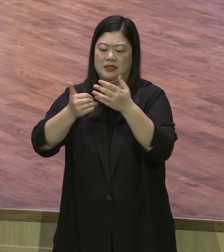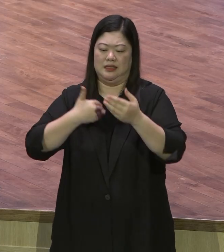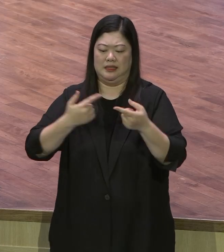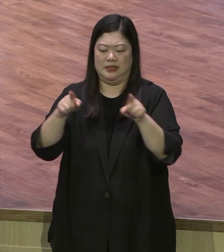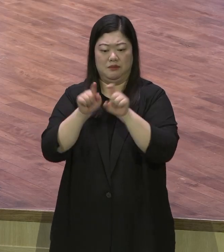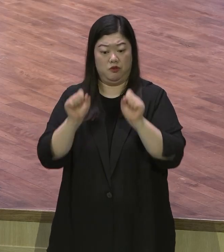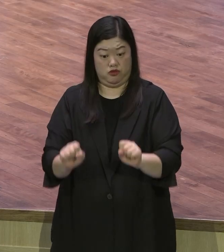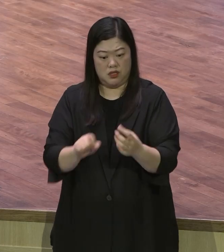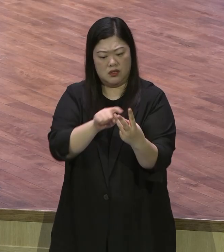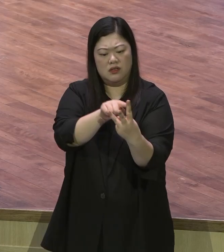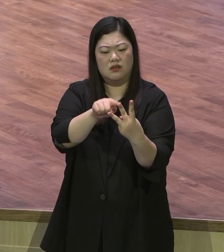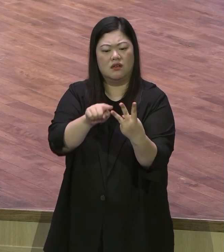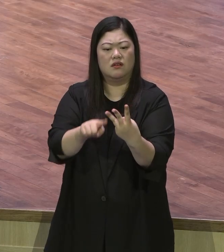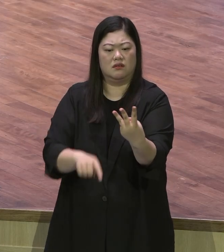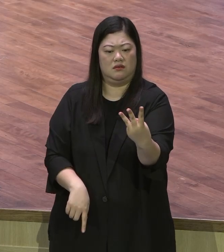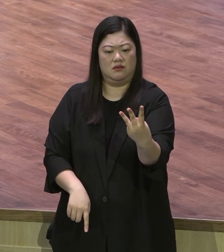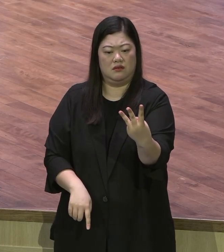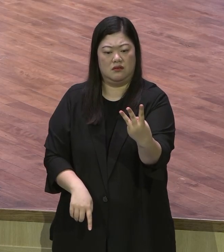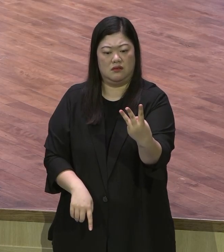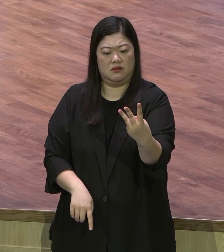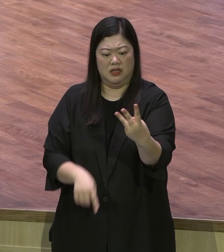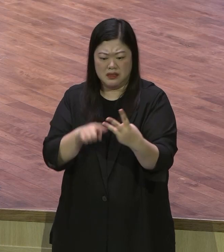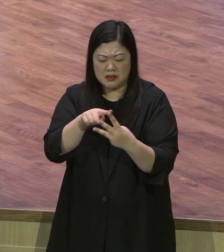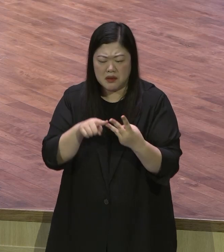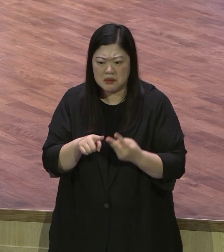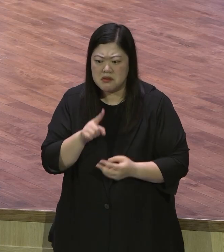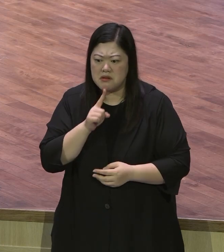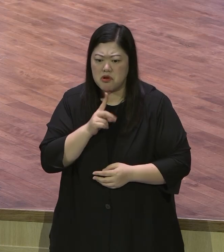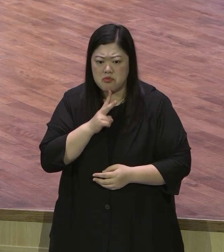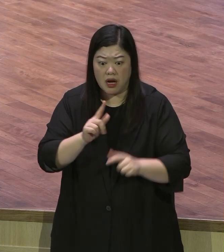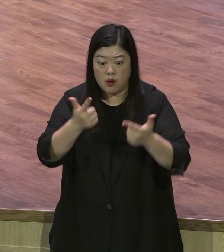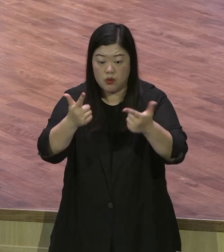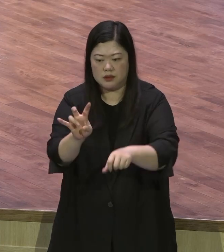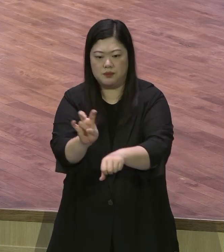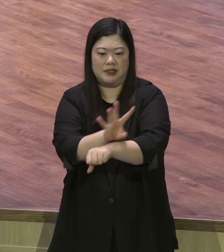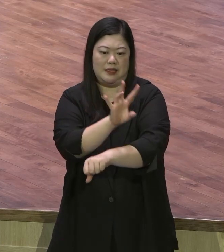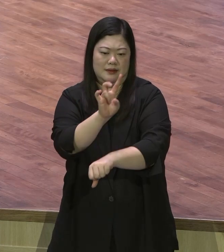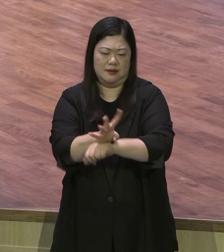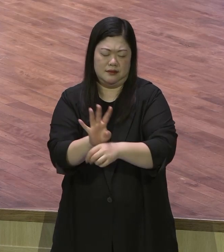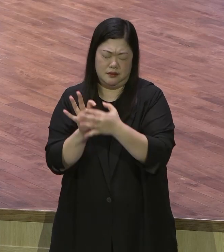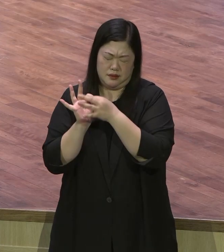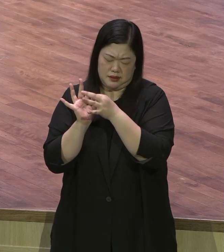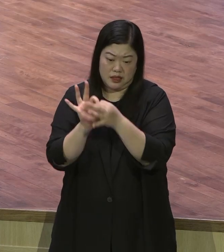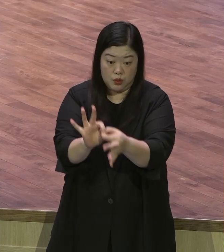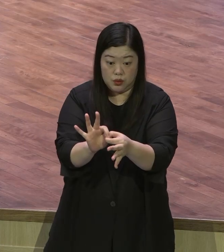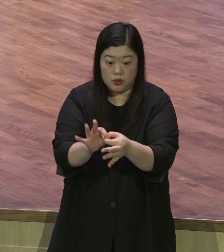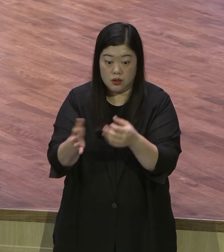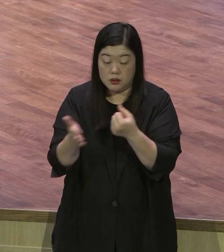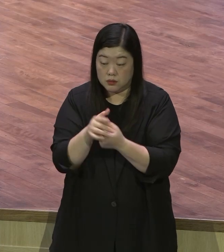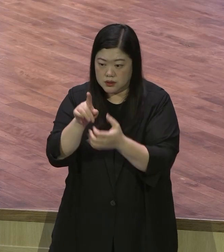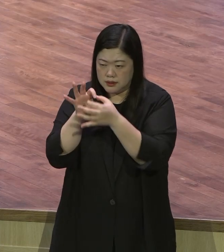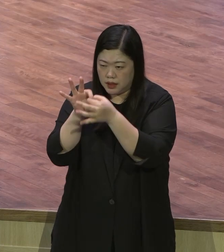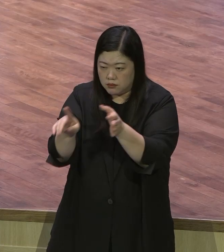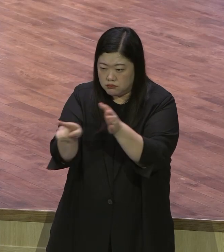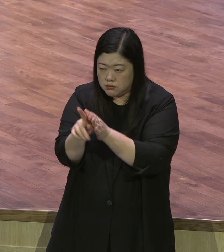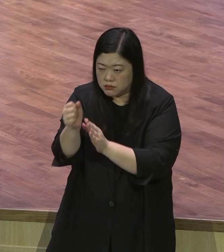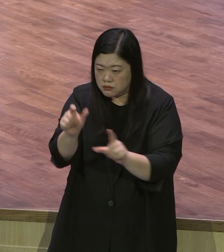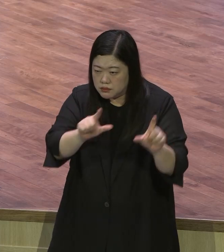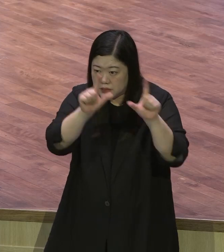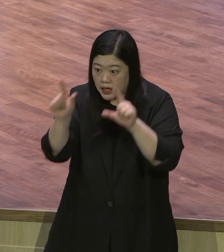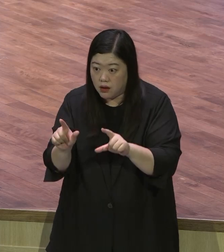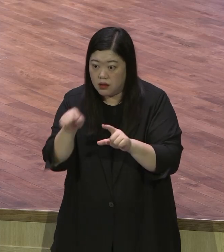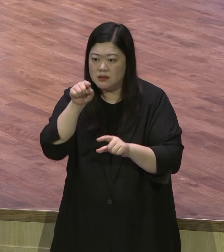우리와 영원토록 함께 하시는 성삼위 하나님을 누리는 것이 신앙생활이에요.